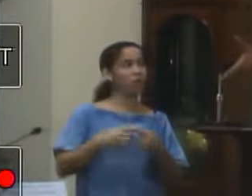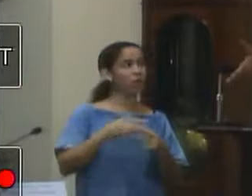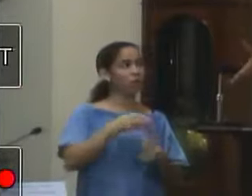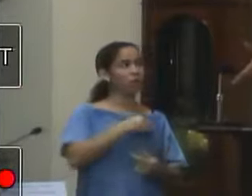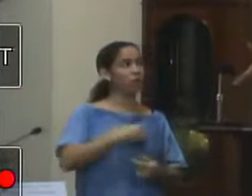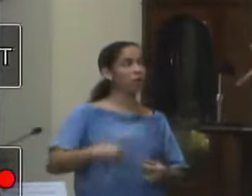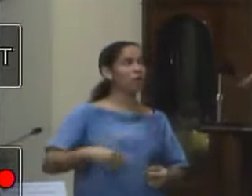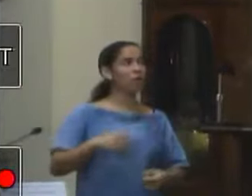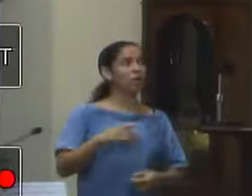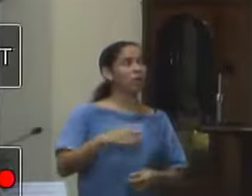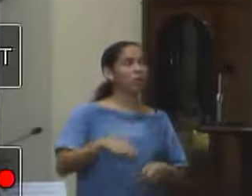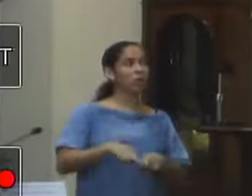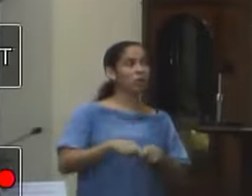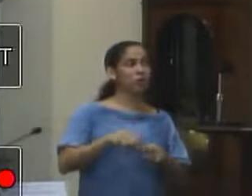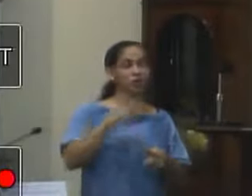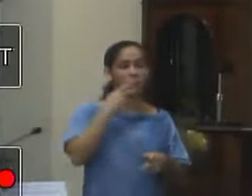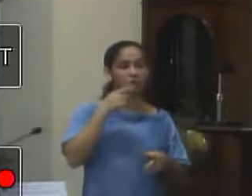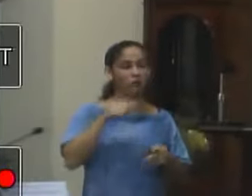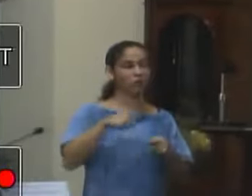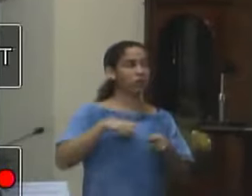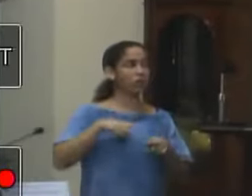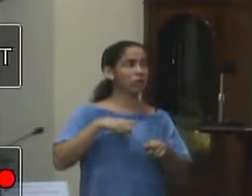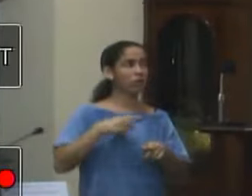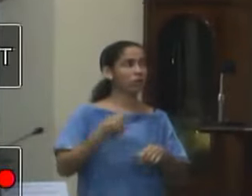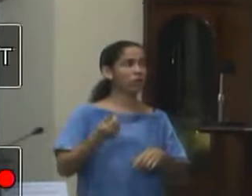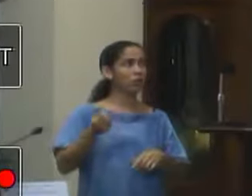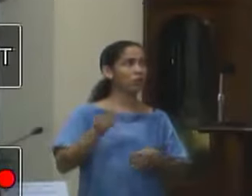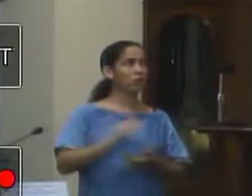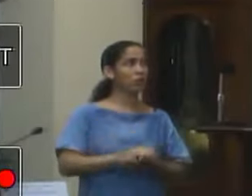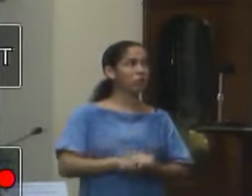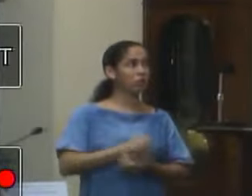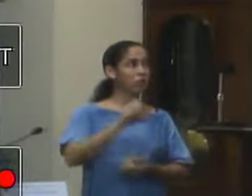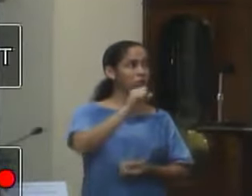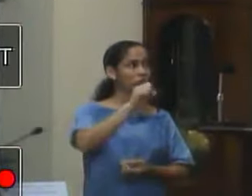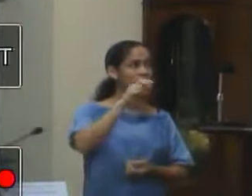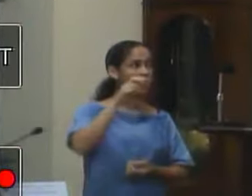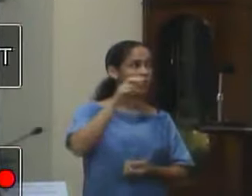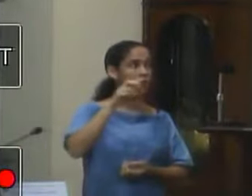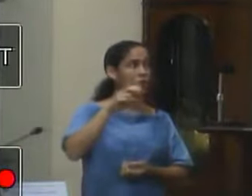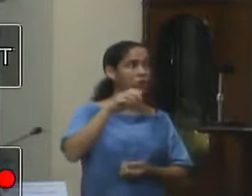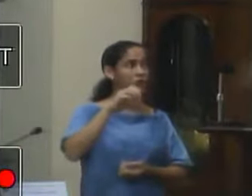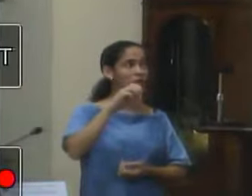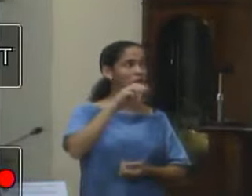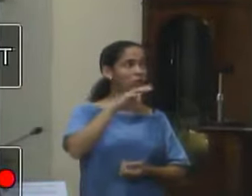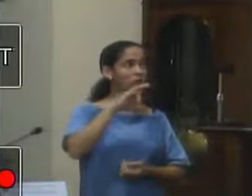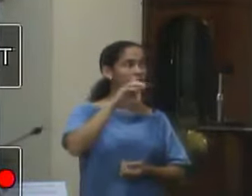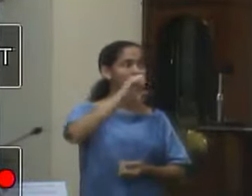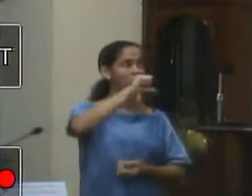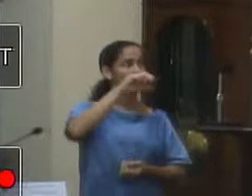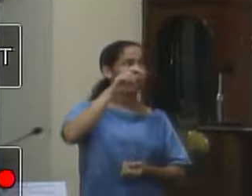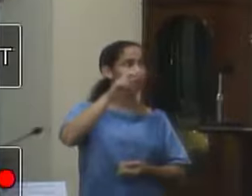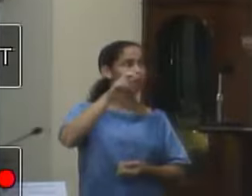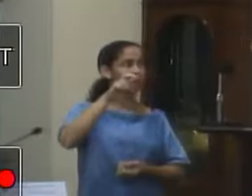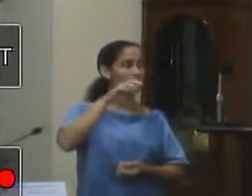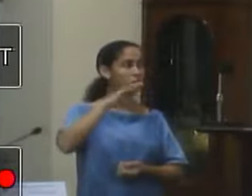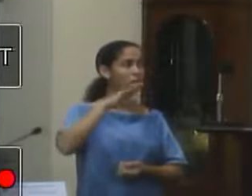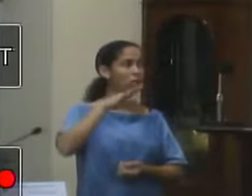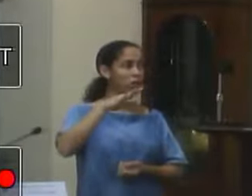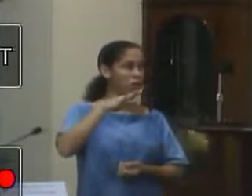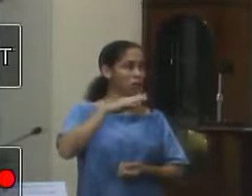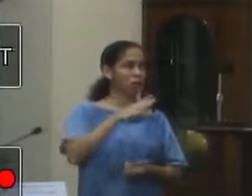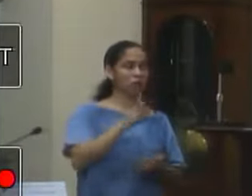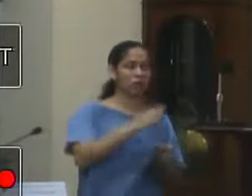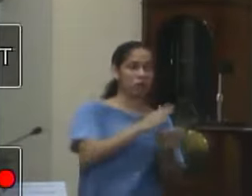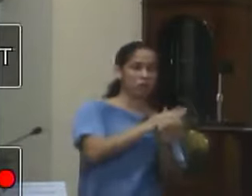bater em cima, inclusive o dinheiro, os 85, se eu não me engano, ou 95, eu vou ser